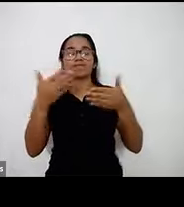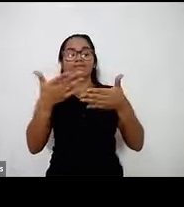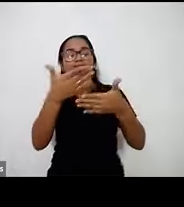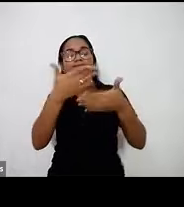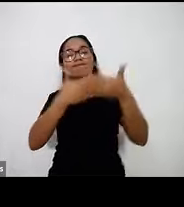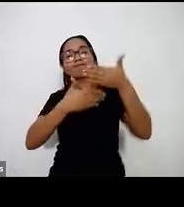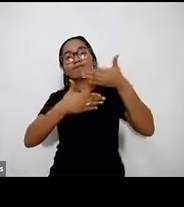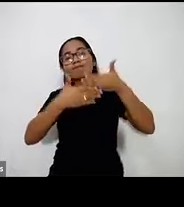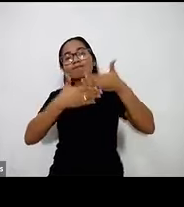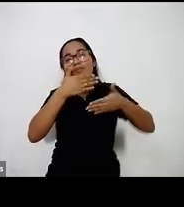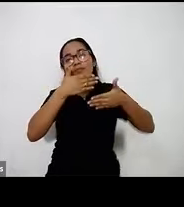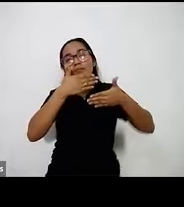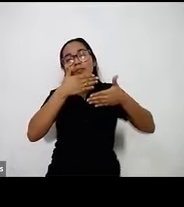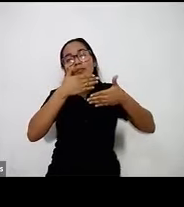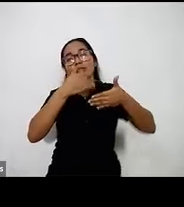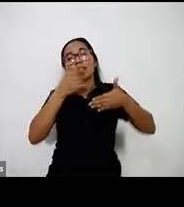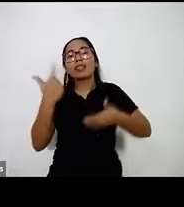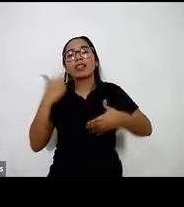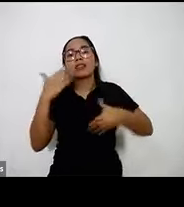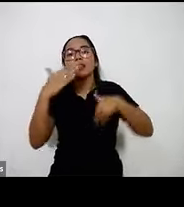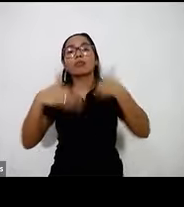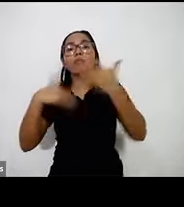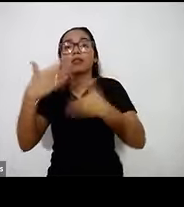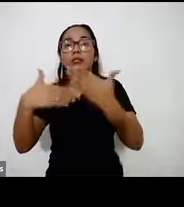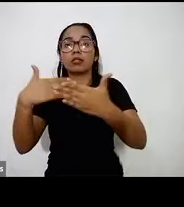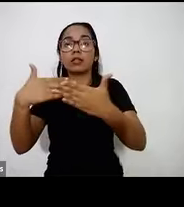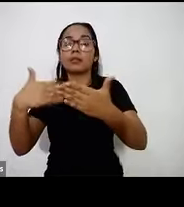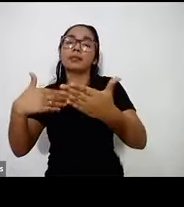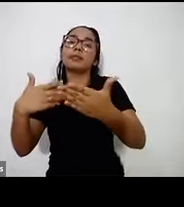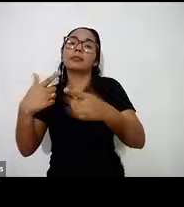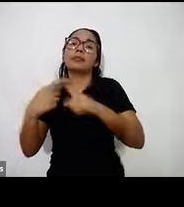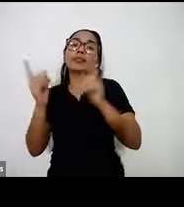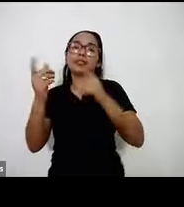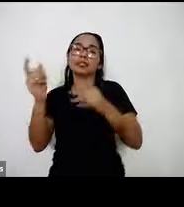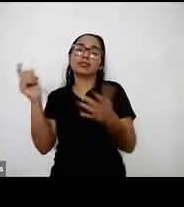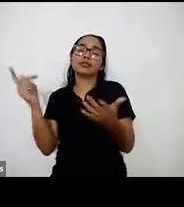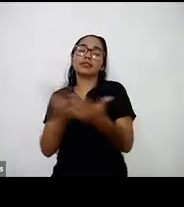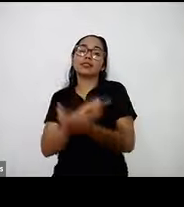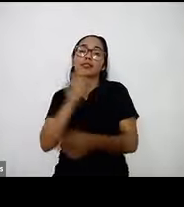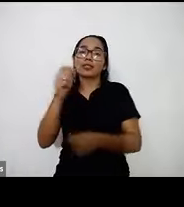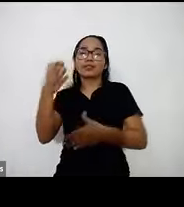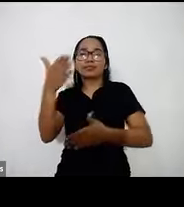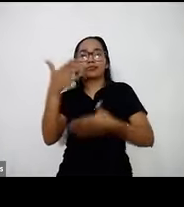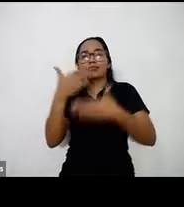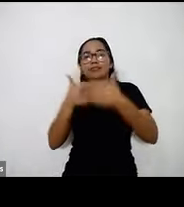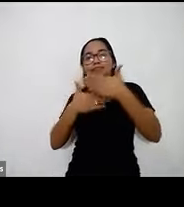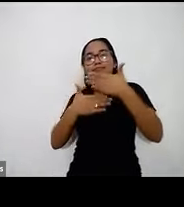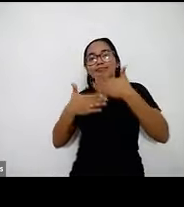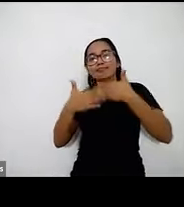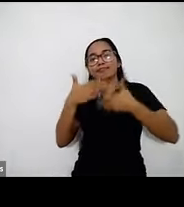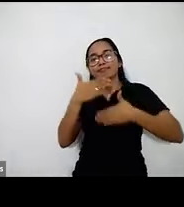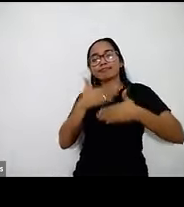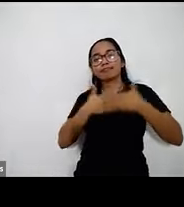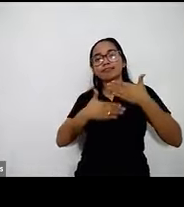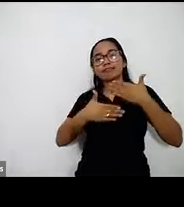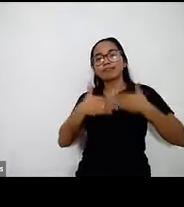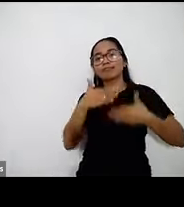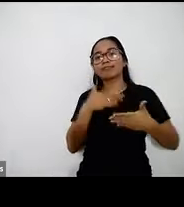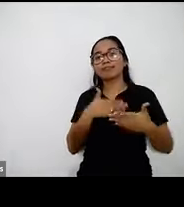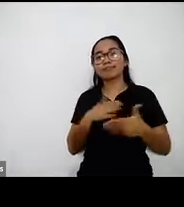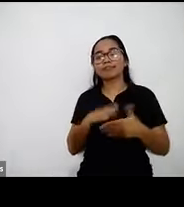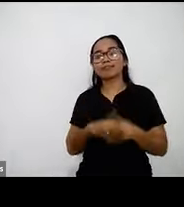retrocessos. Mas se a gente não conseguir fortalecer um processo de organização e participação social, a gente fica